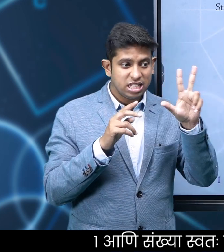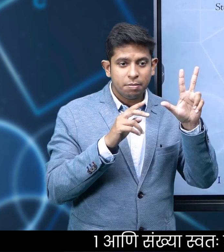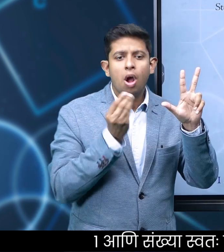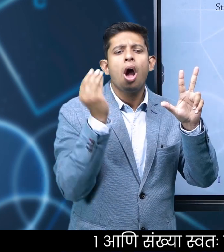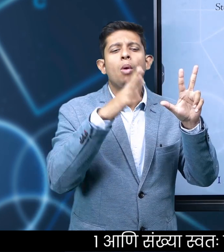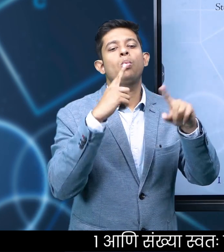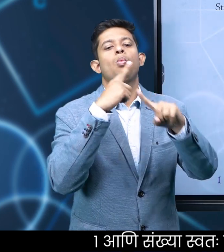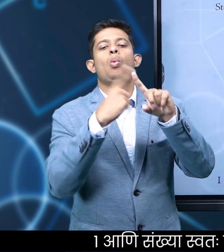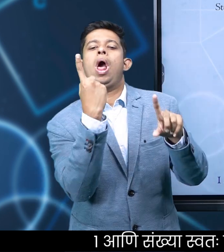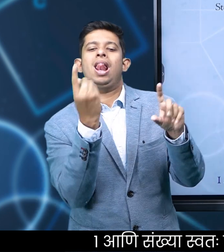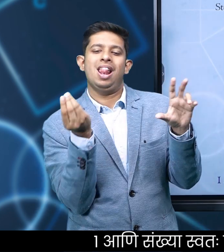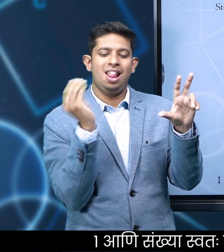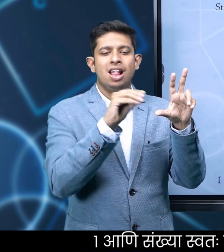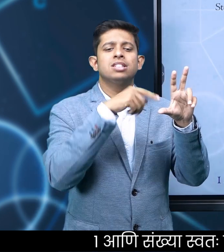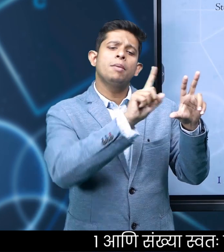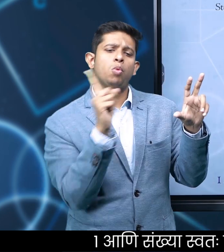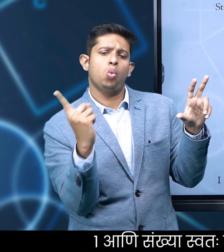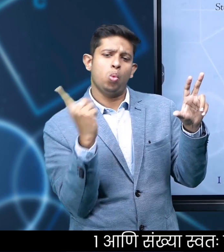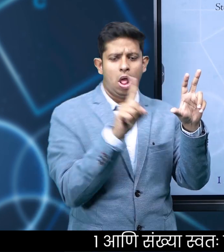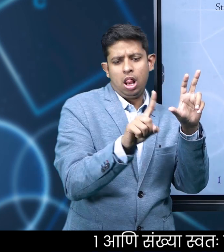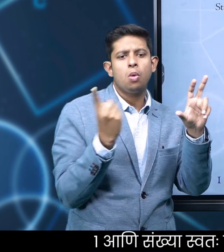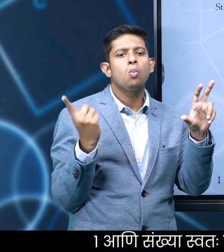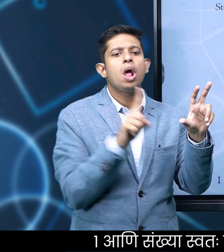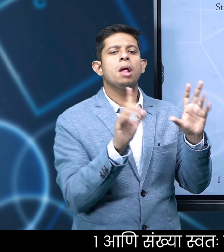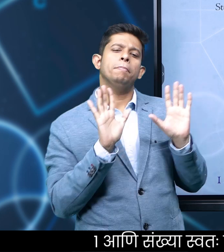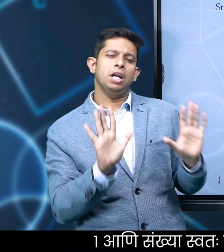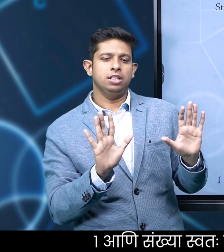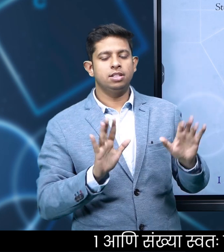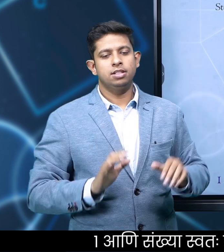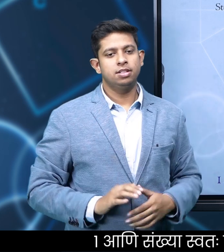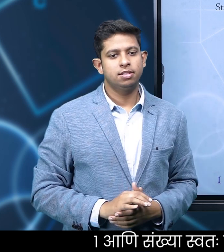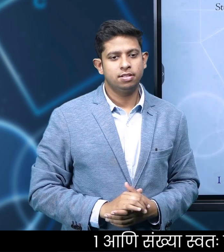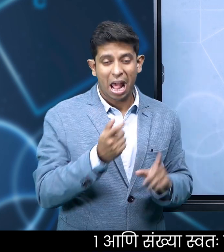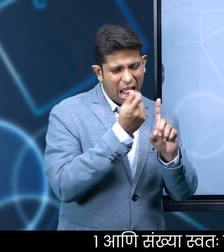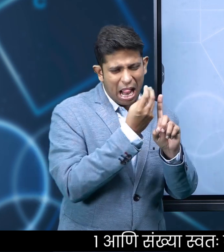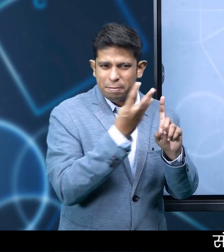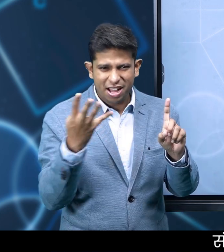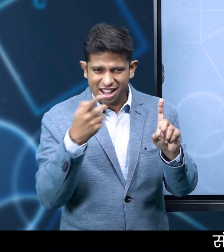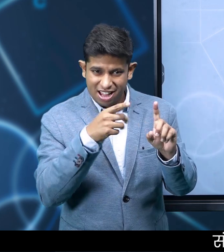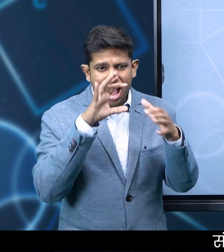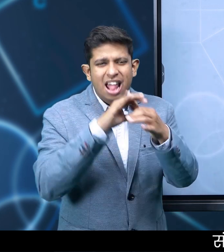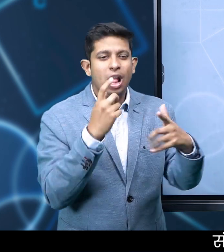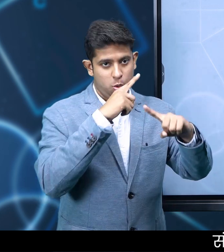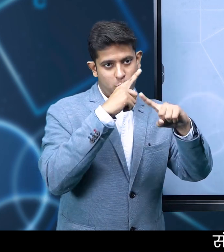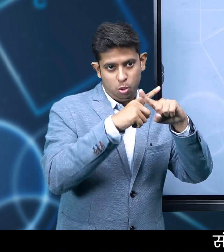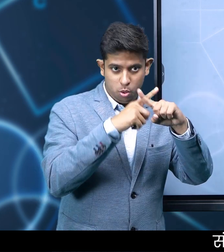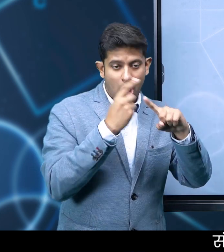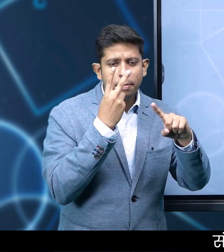एक आणि संख्या स्वतः नेहमीच संबंधित संख्येचे अवयव असतात. संख्येचे गुणाकार शोधणे.